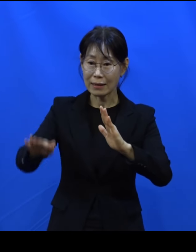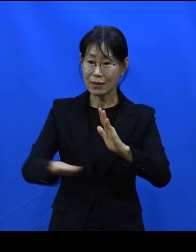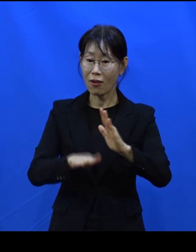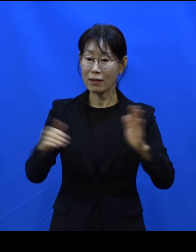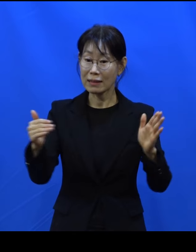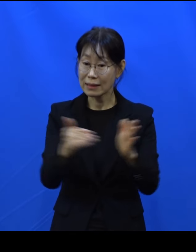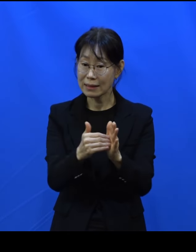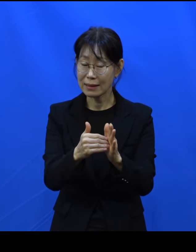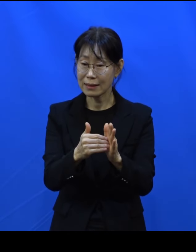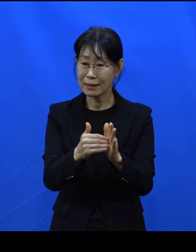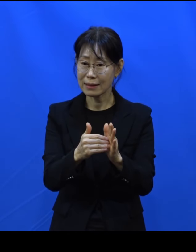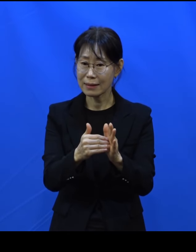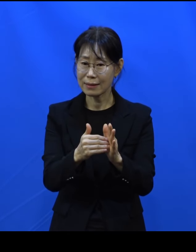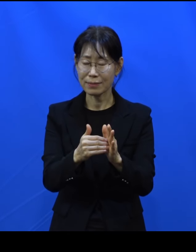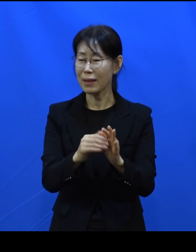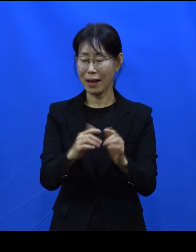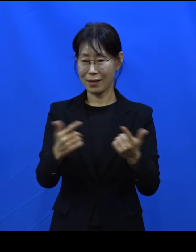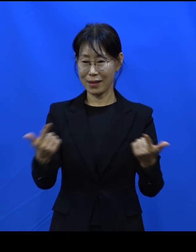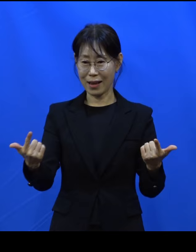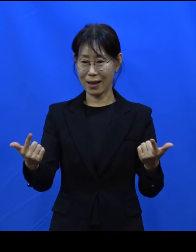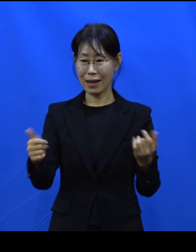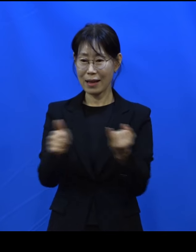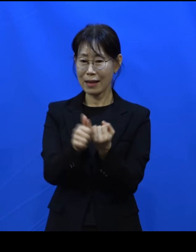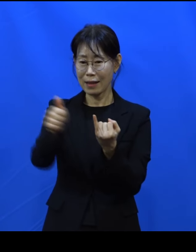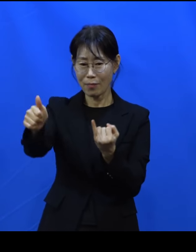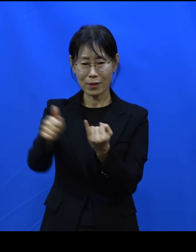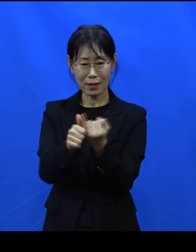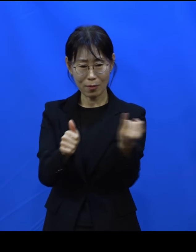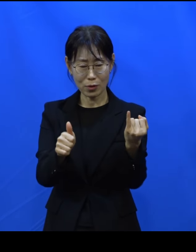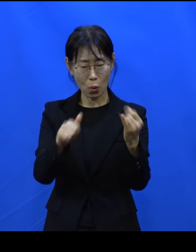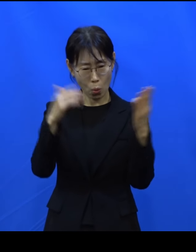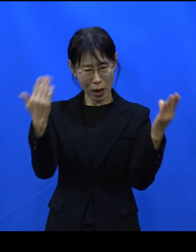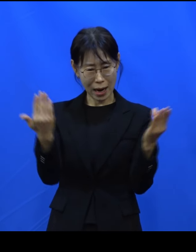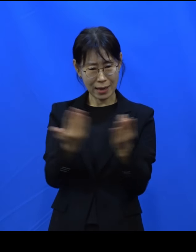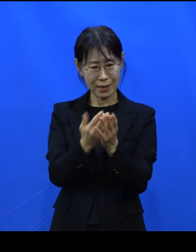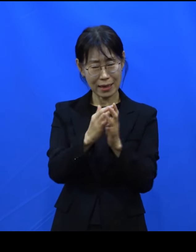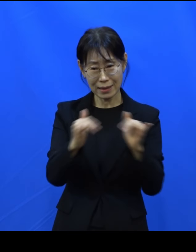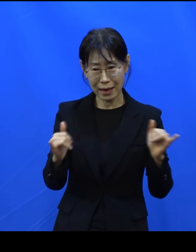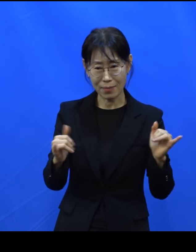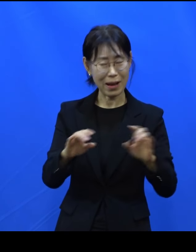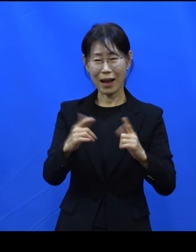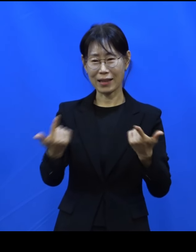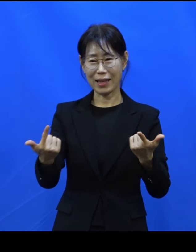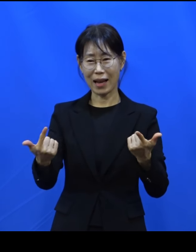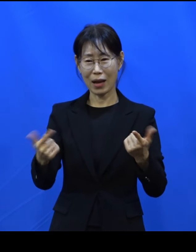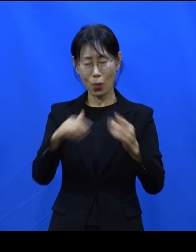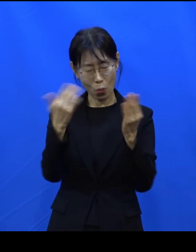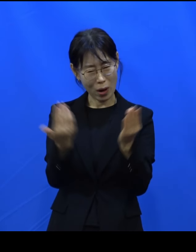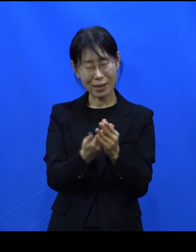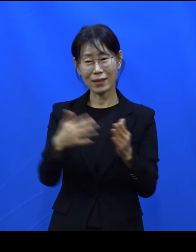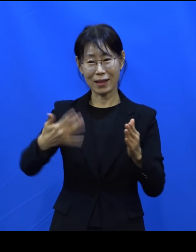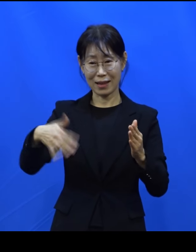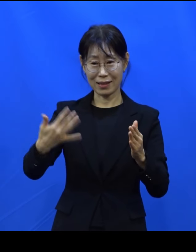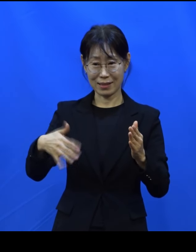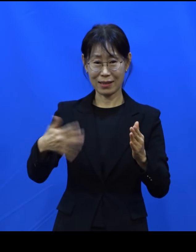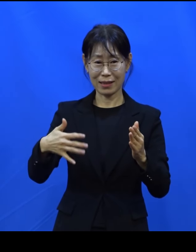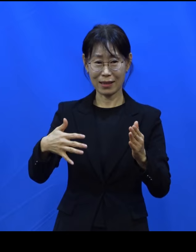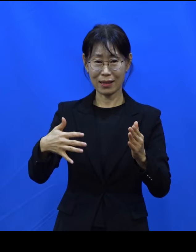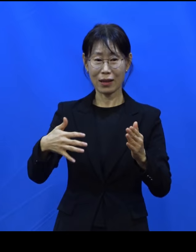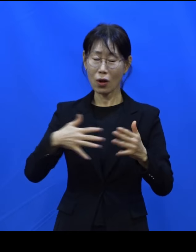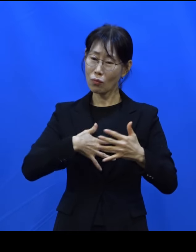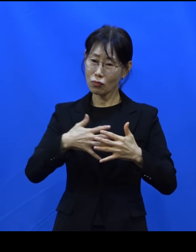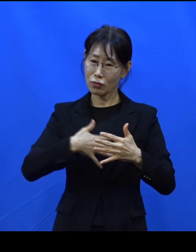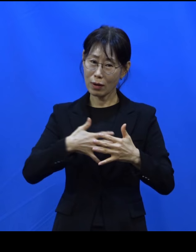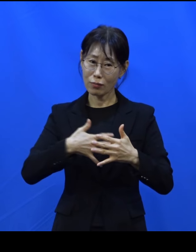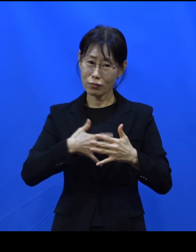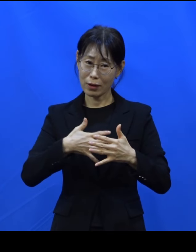굉장히 불안한 거예요. 왜냐하면 그 남자나 여자나 다 불안한 존재예요. 그죠? 이 불안한 존재인